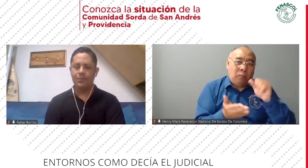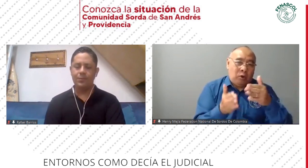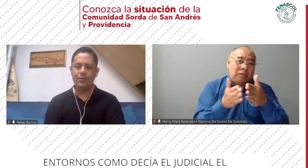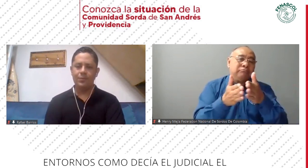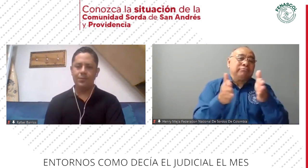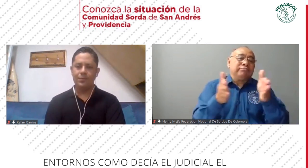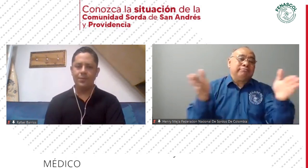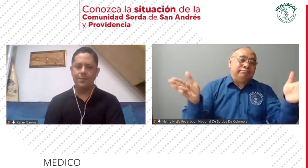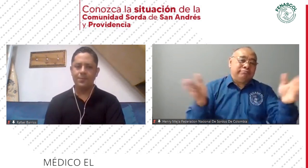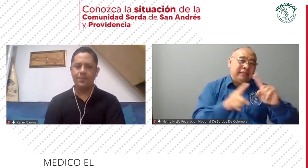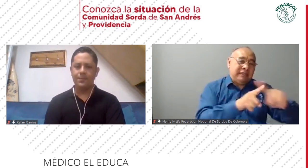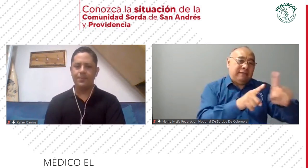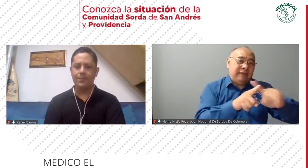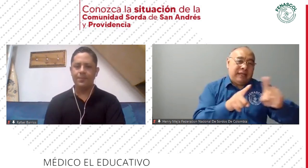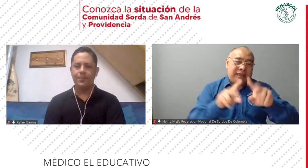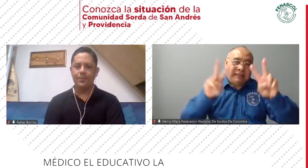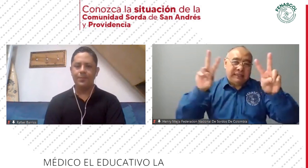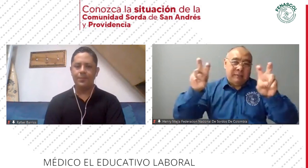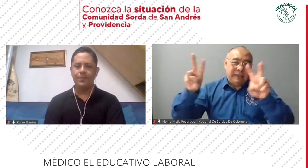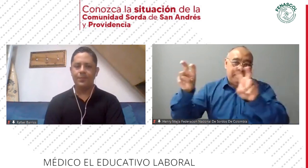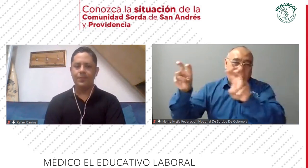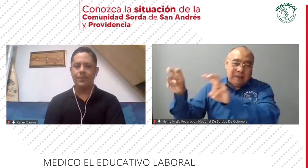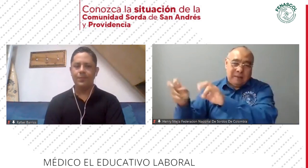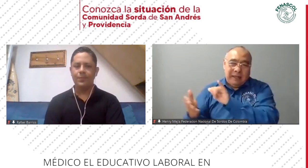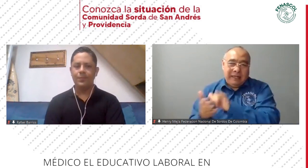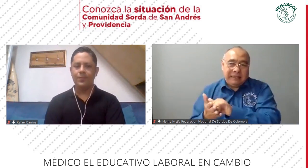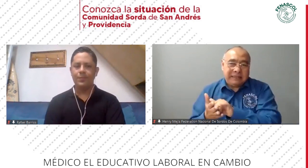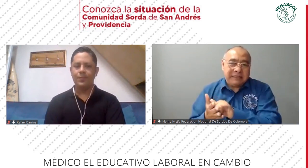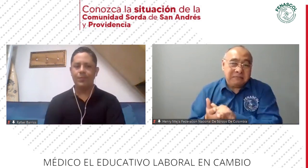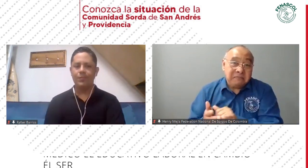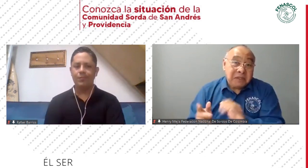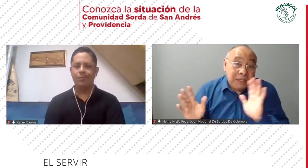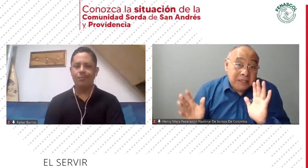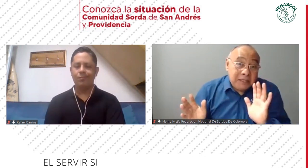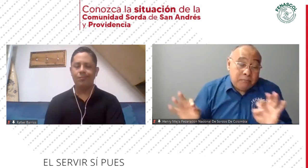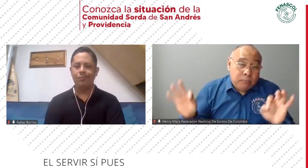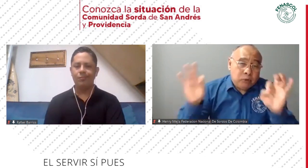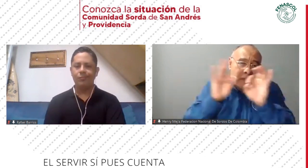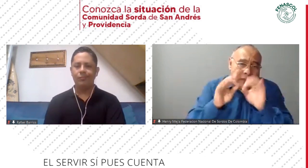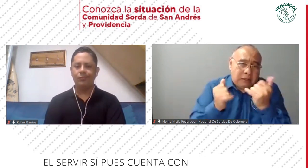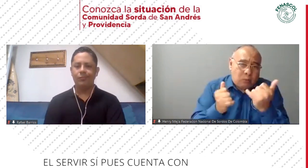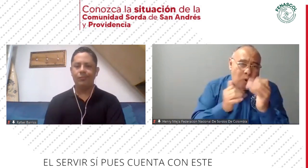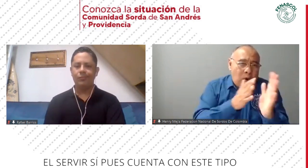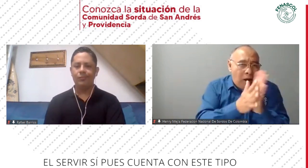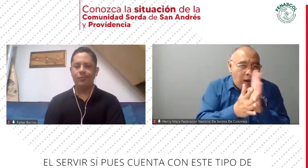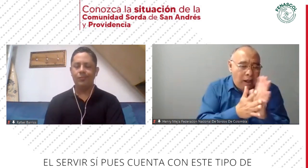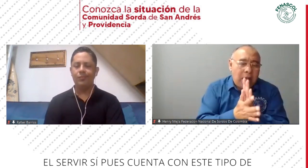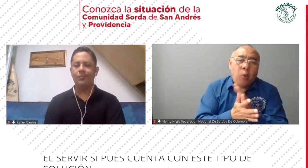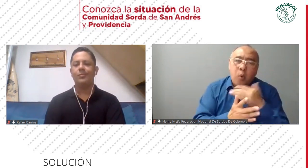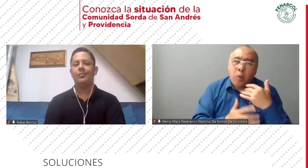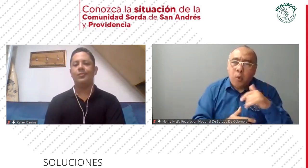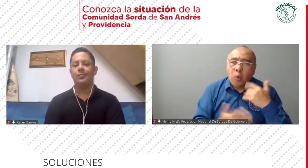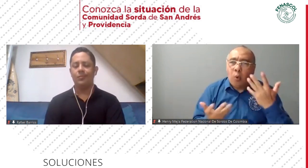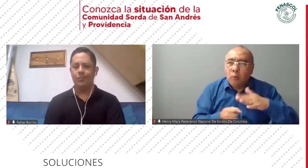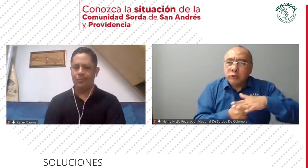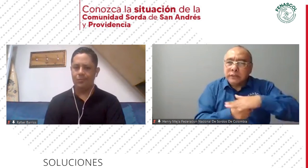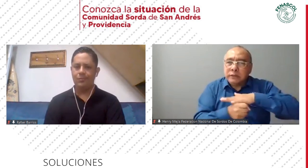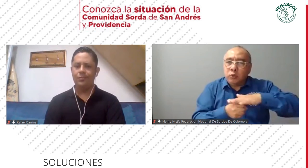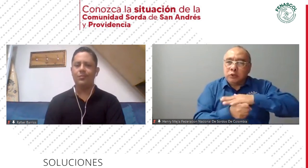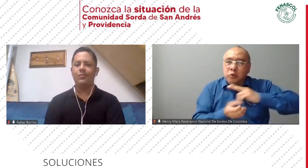el médico el educativo laboral en cambio el servir si pues cuenta con este tipo de soluciones